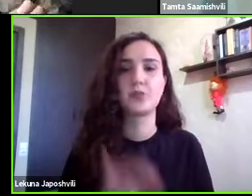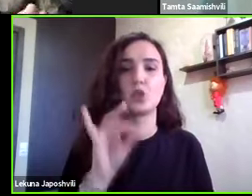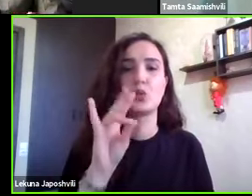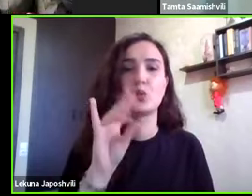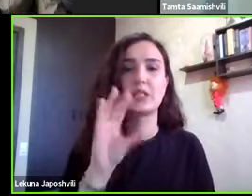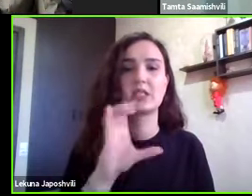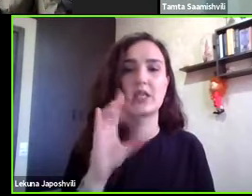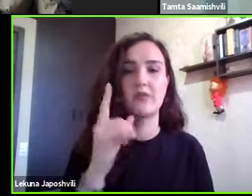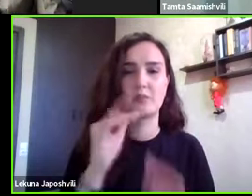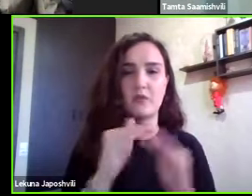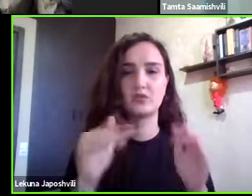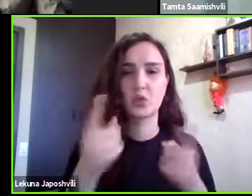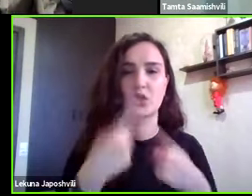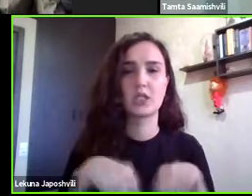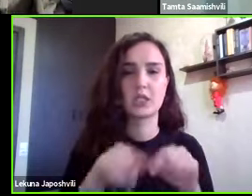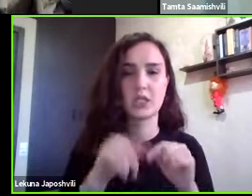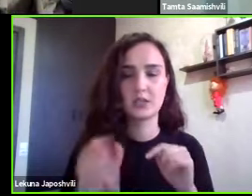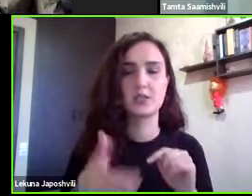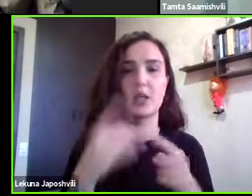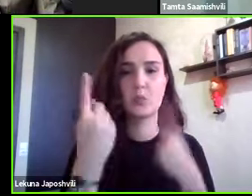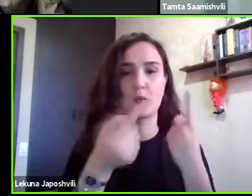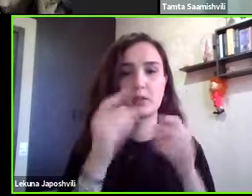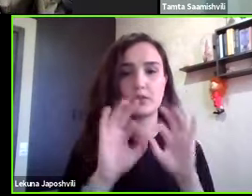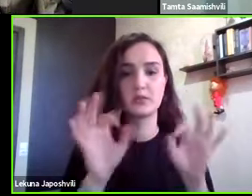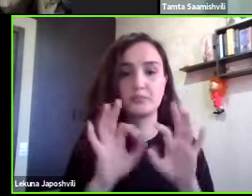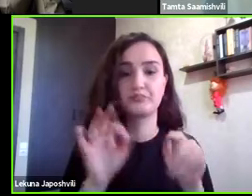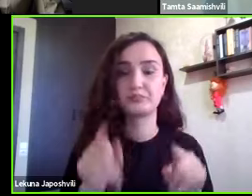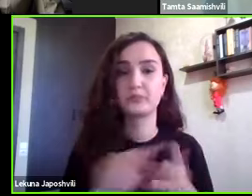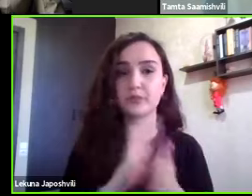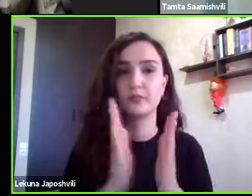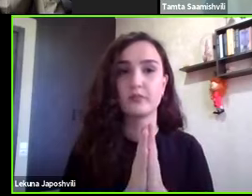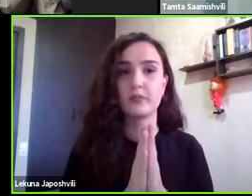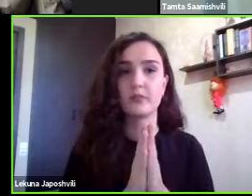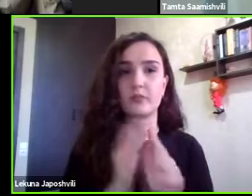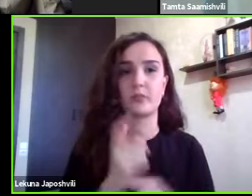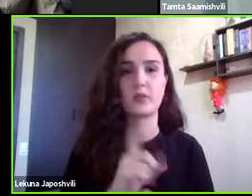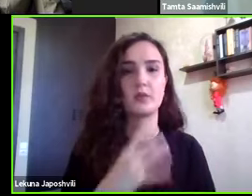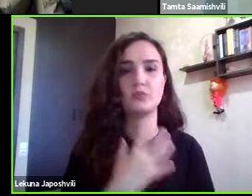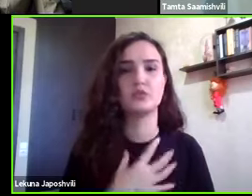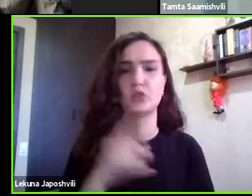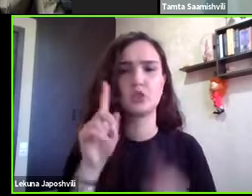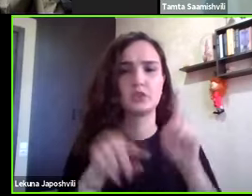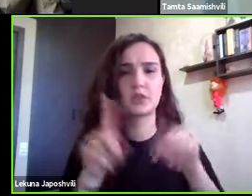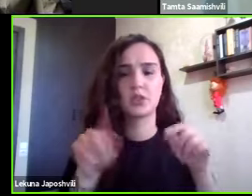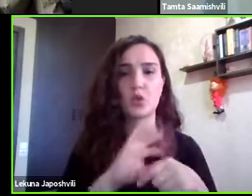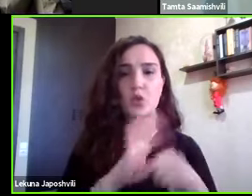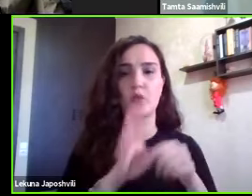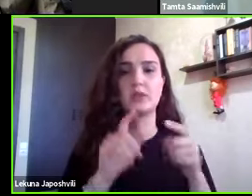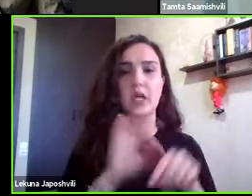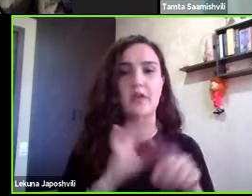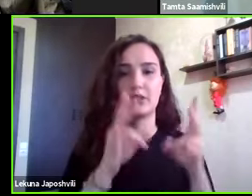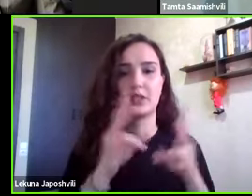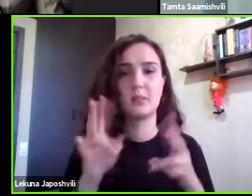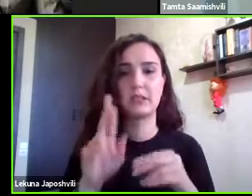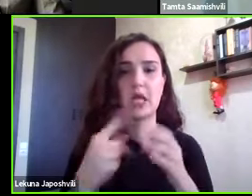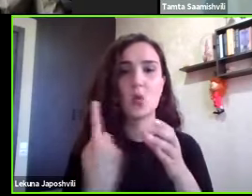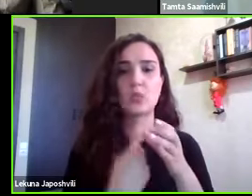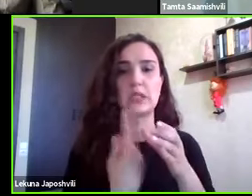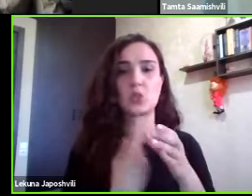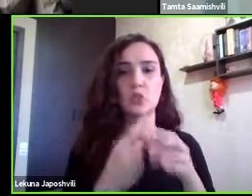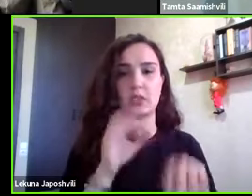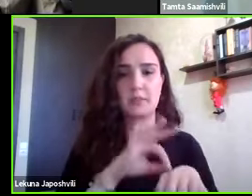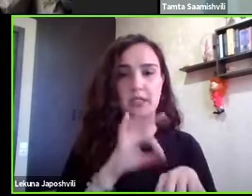პერიოდულად აქვეყნებს მონაცემებს. ძალიან იშვიათად არის COVID დაავადება და აუტისტური სპექტრი,